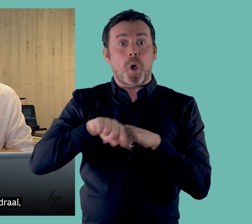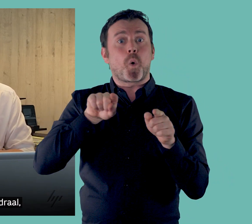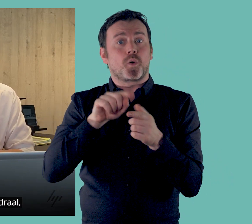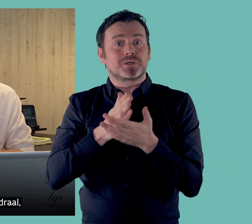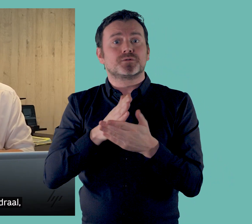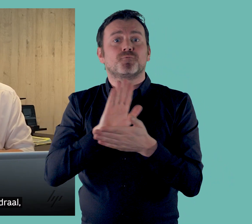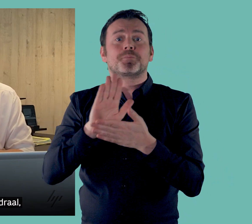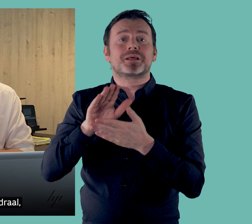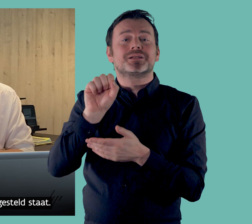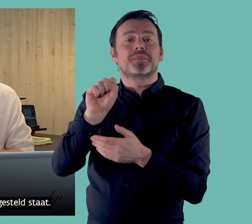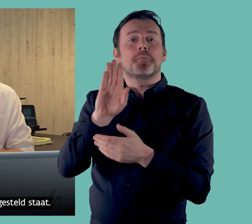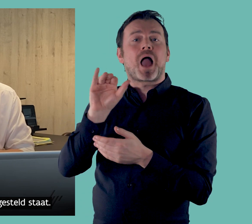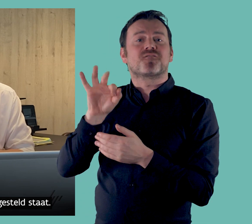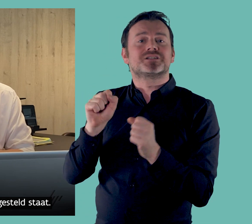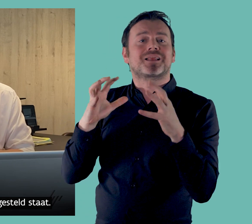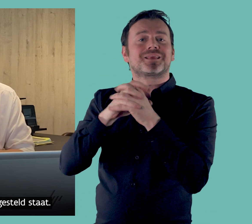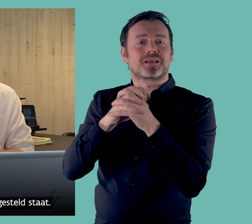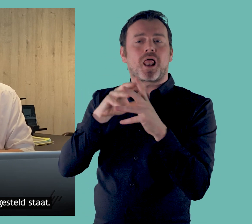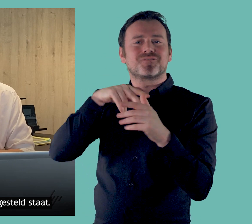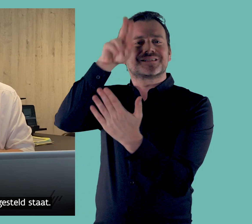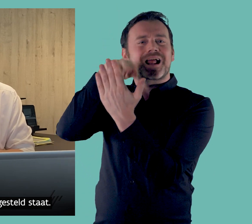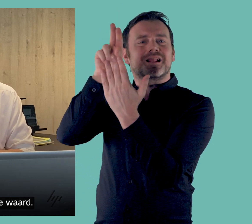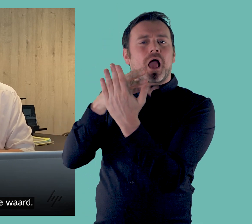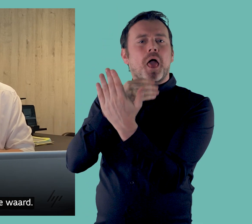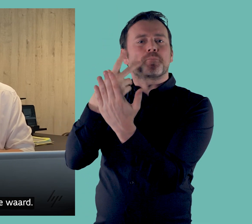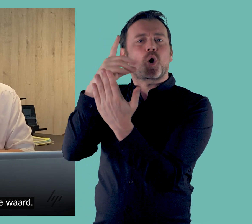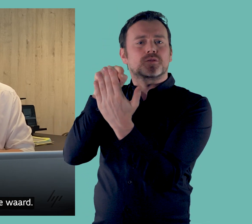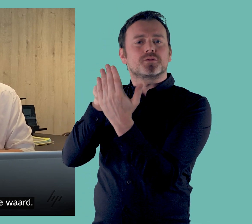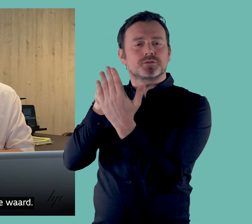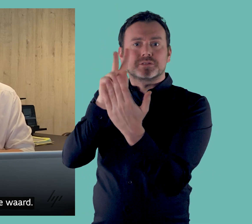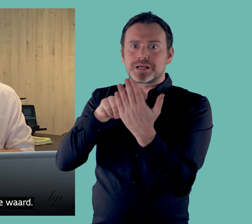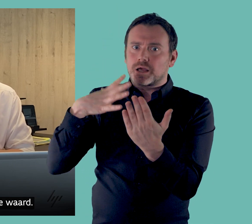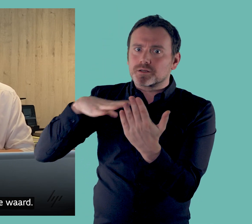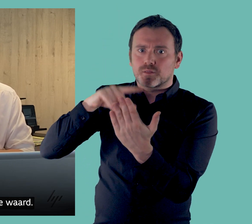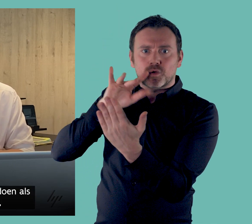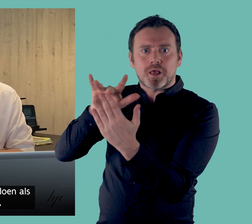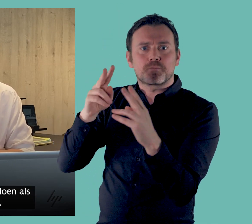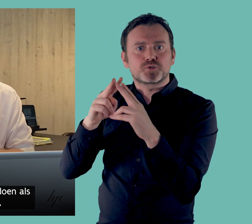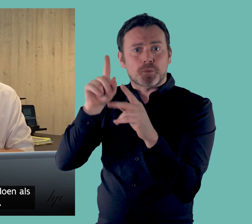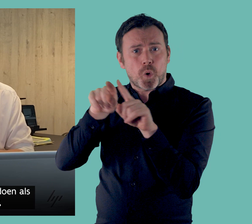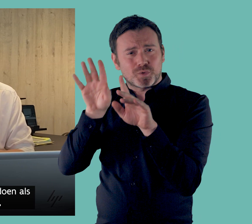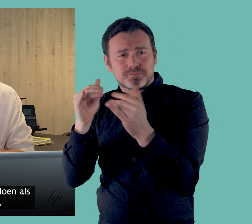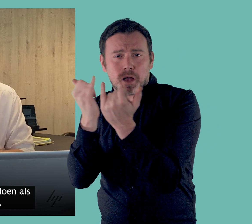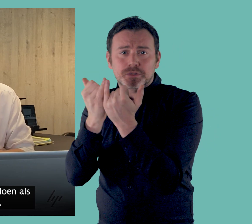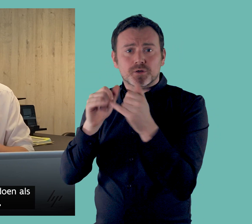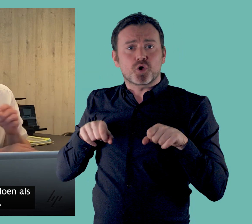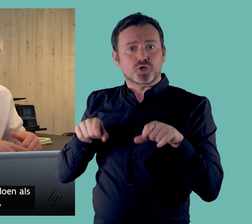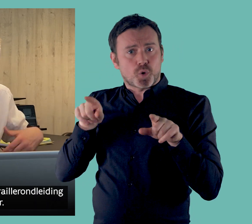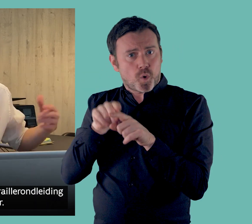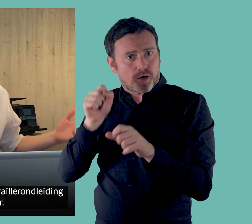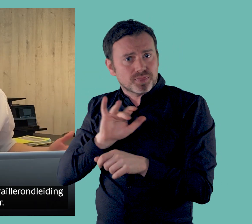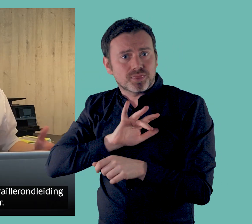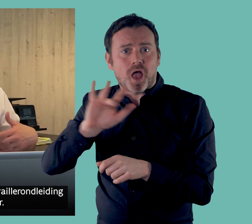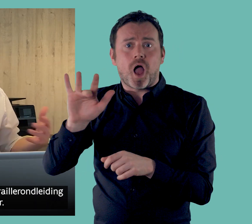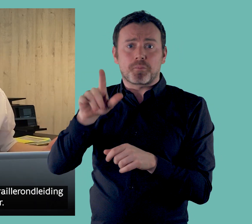in de Sint-Baafskathedraal waar het Lam Gods tentoongestelde staat. Dat is zeker een bezoekje waard. Dat kan je ook perfect doen voor rolstoelgebruikers,